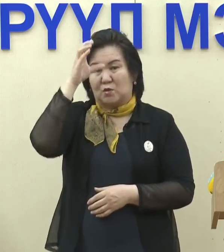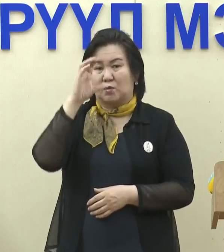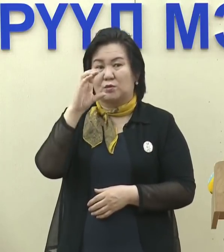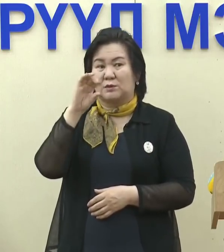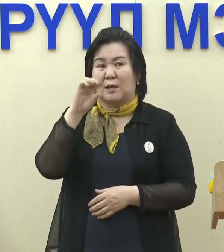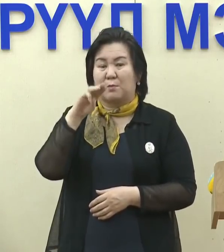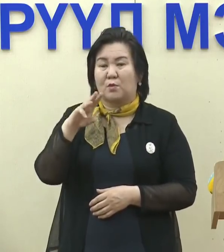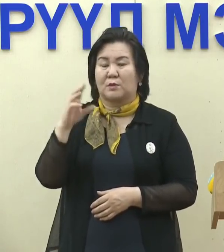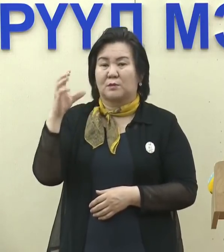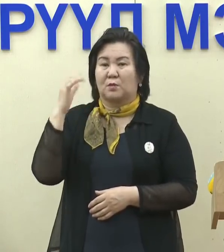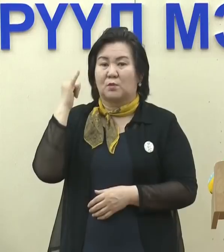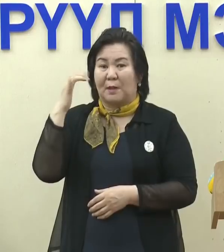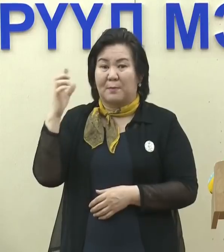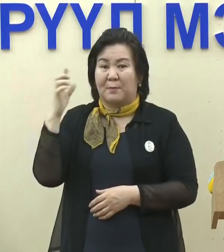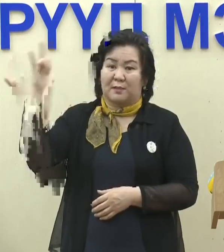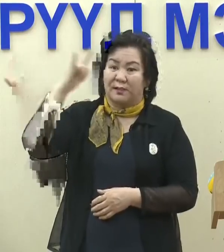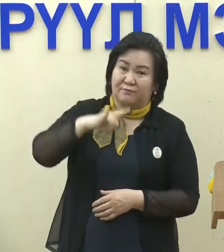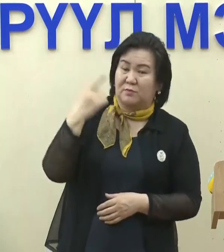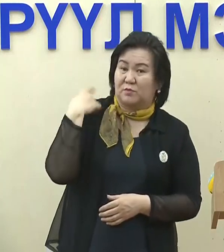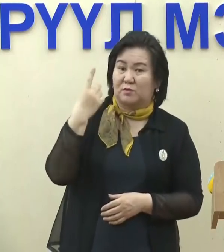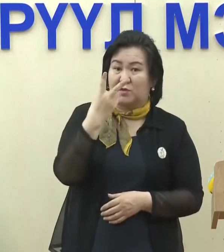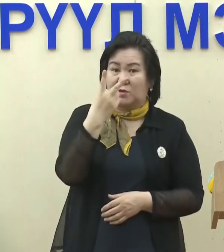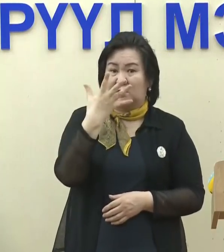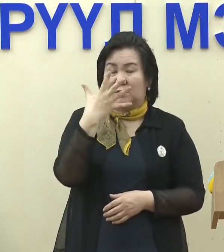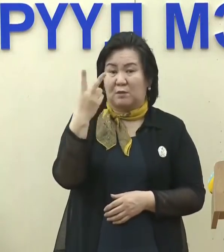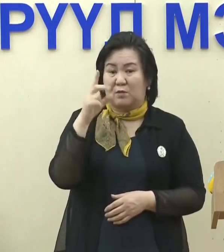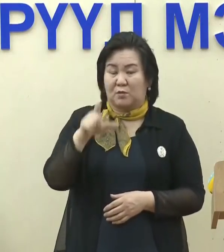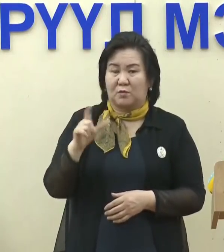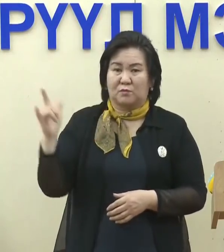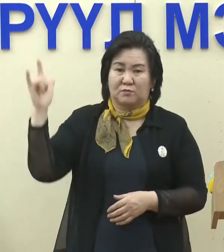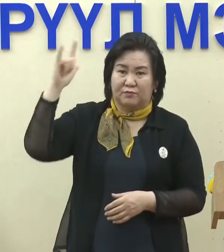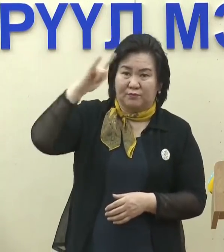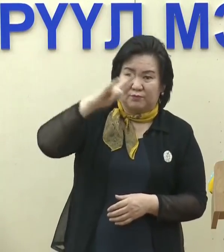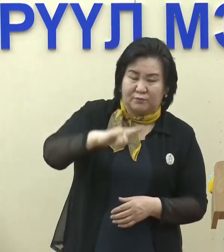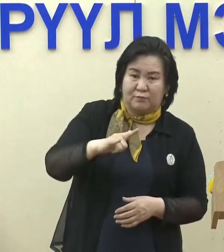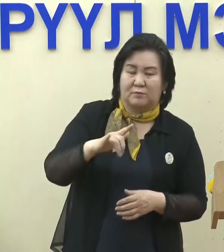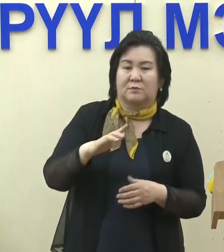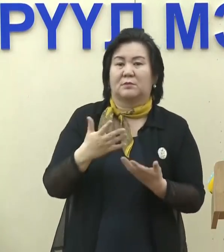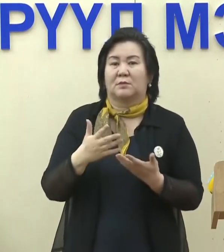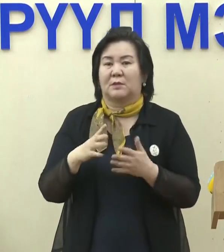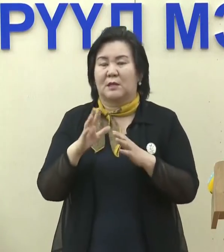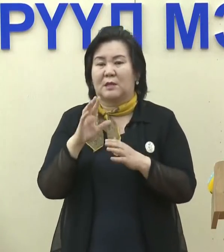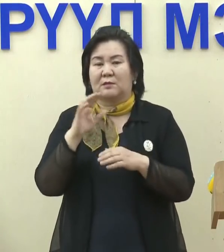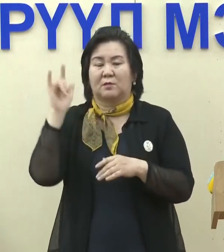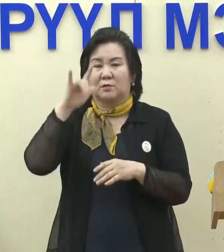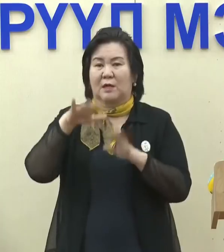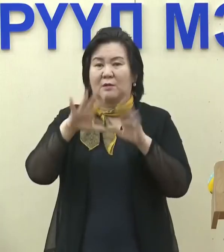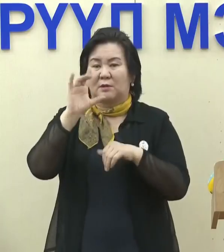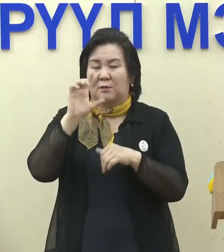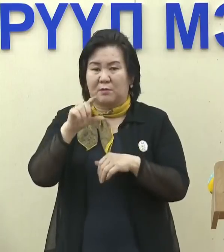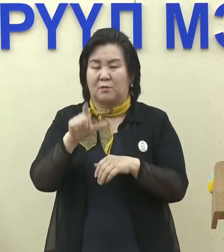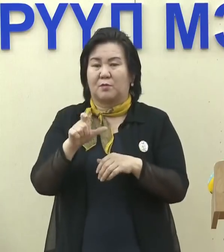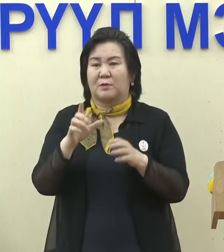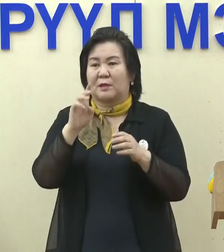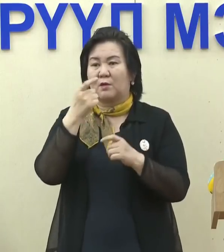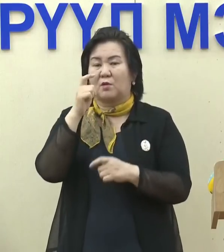өчигдөр 252 хүн ирсэн байгаа. 15 экипажийн баг бол 15 хүн байгаа. За халдварт өвчин судлалын үндэсний